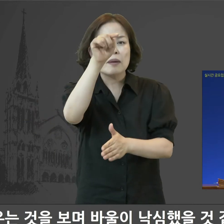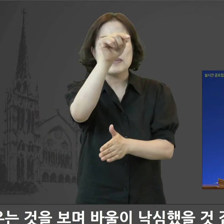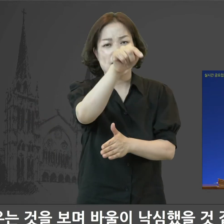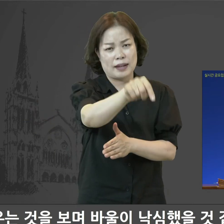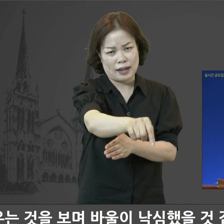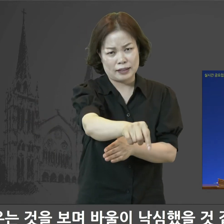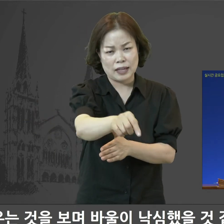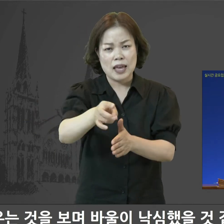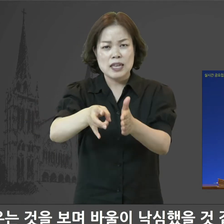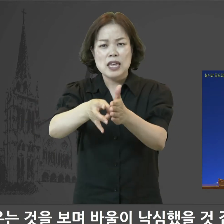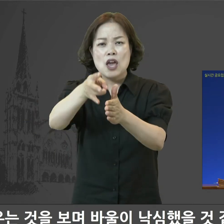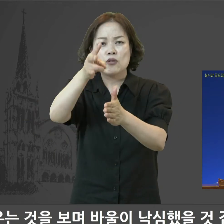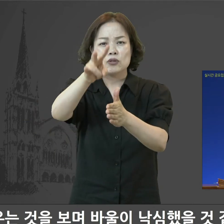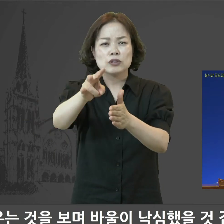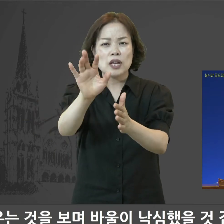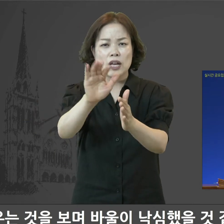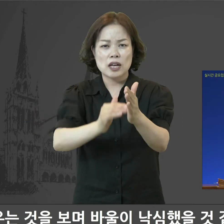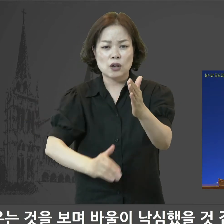올라와서